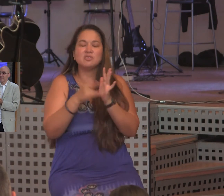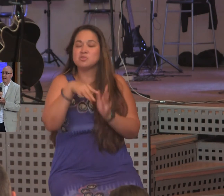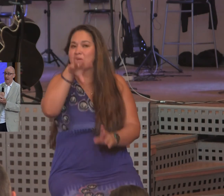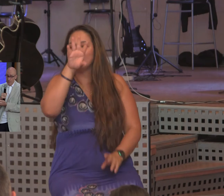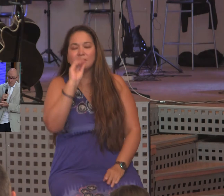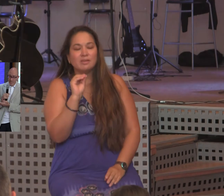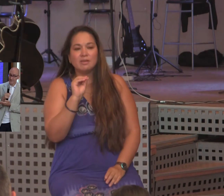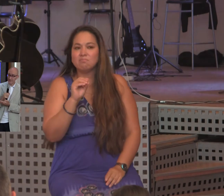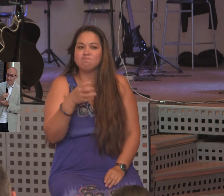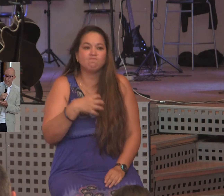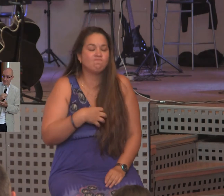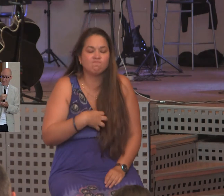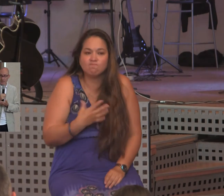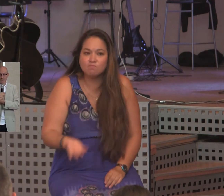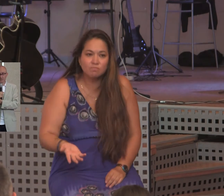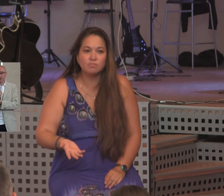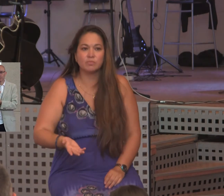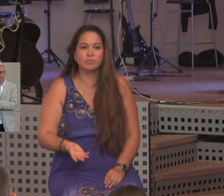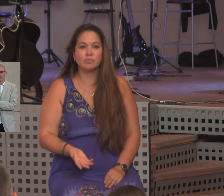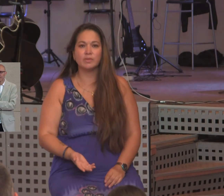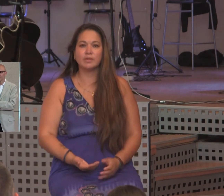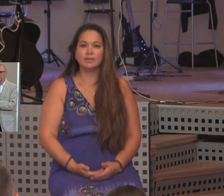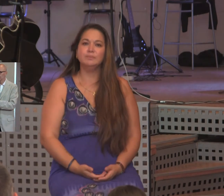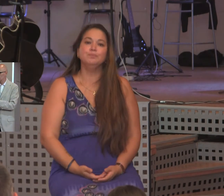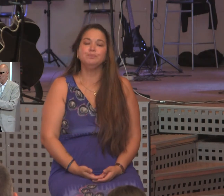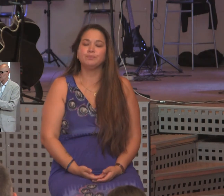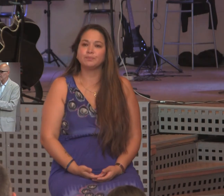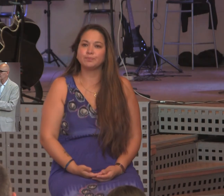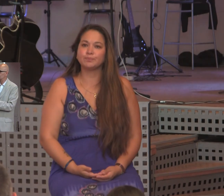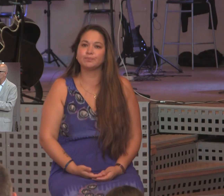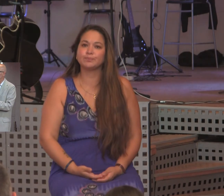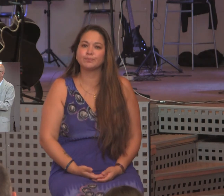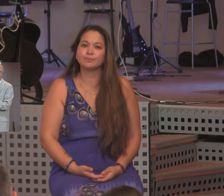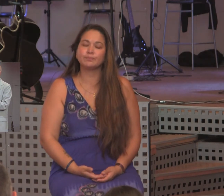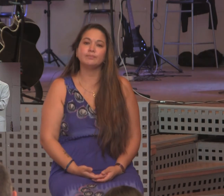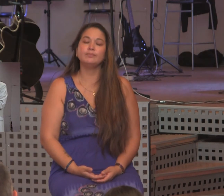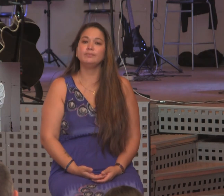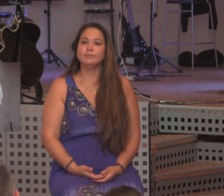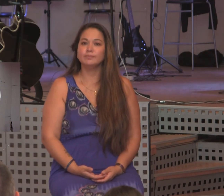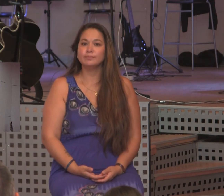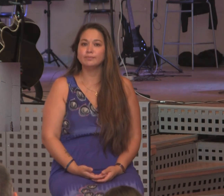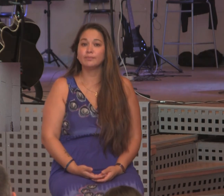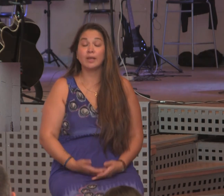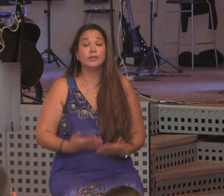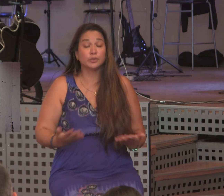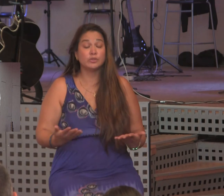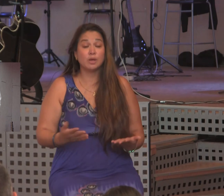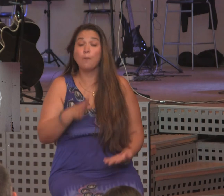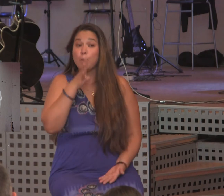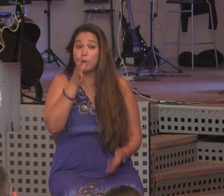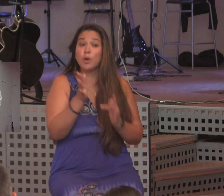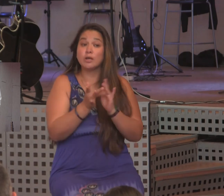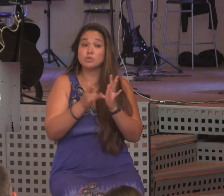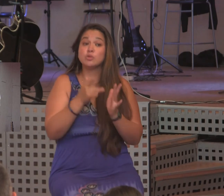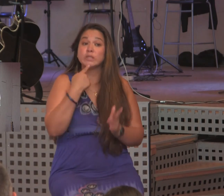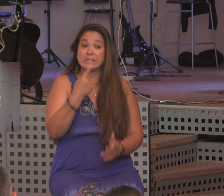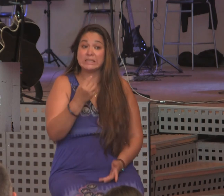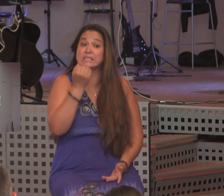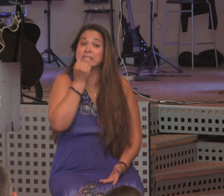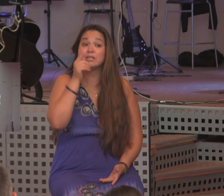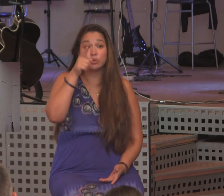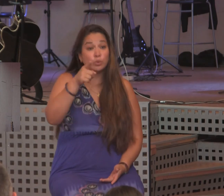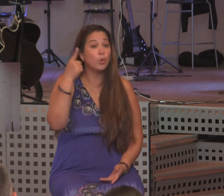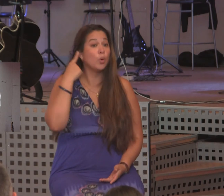Señor también habló muchas veces, luego si puedo leer uno de esos textos, el que tiene oídos para